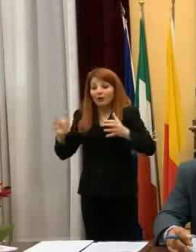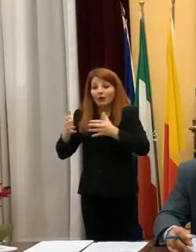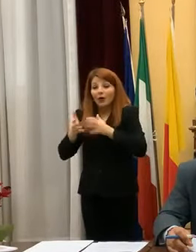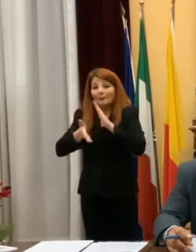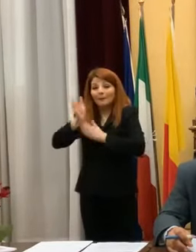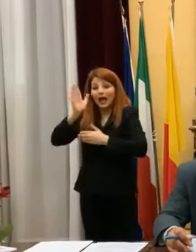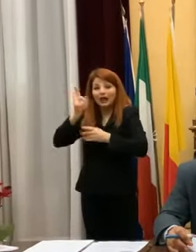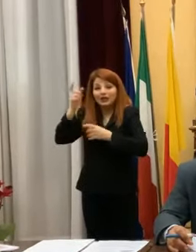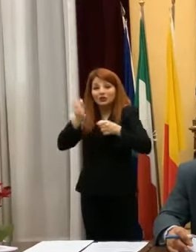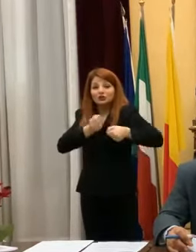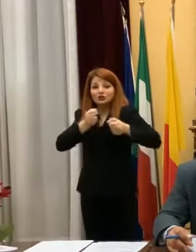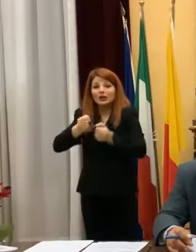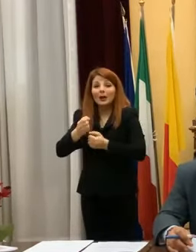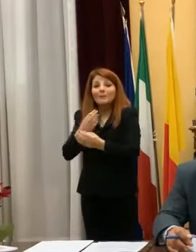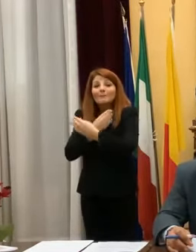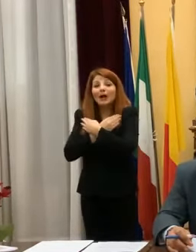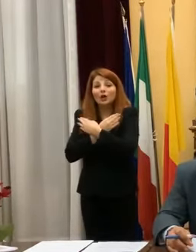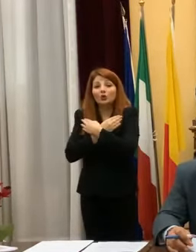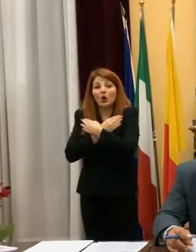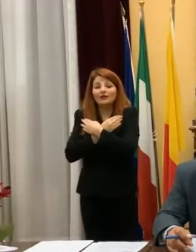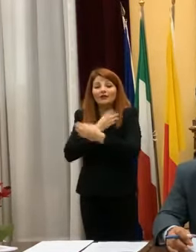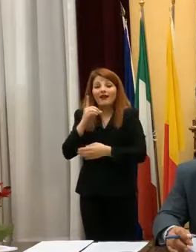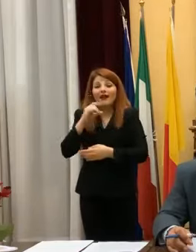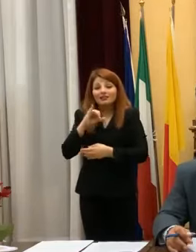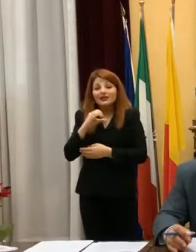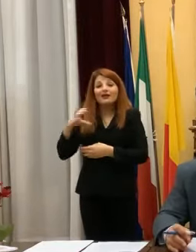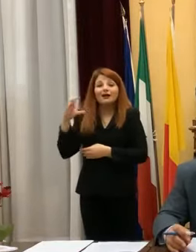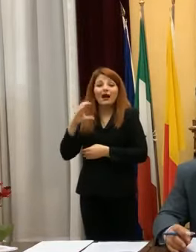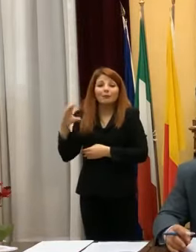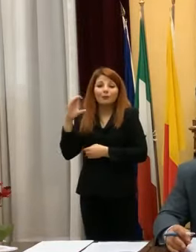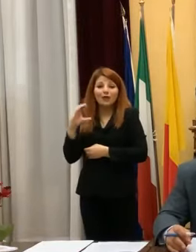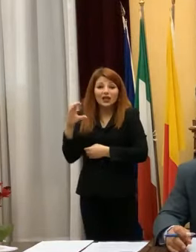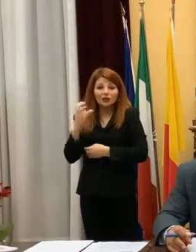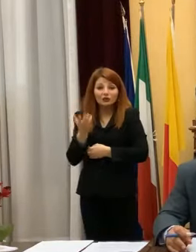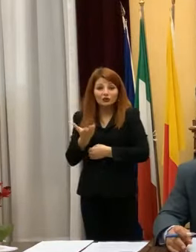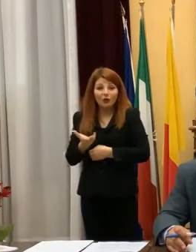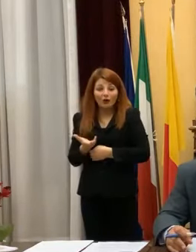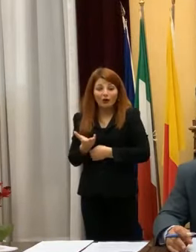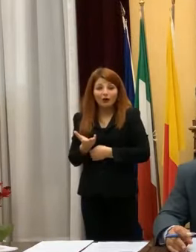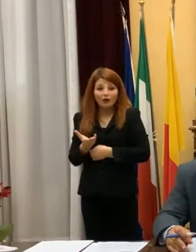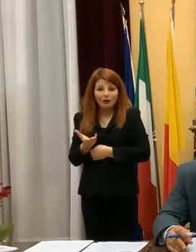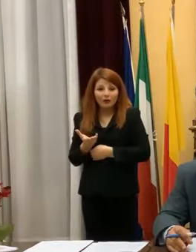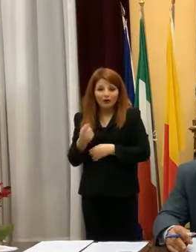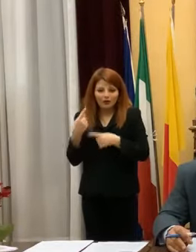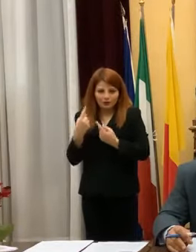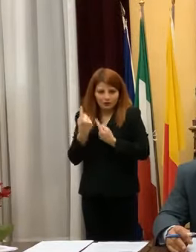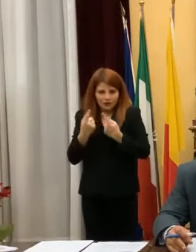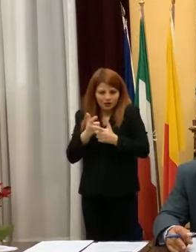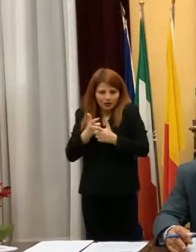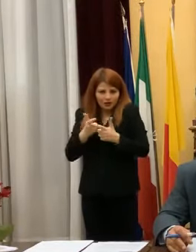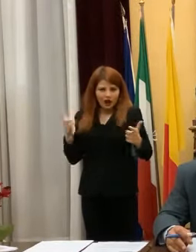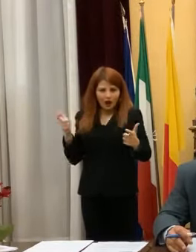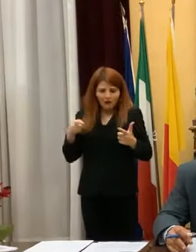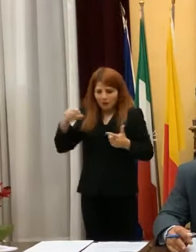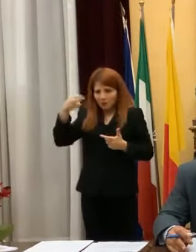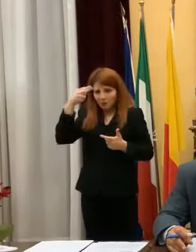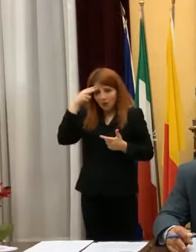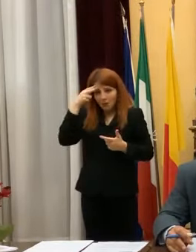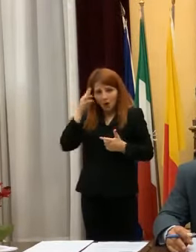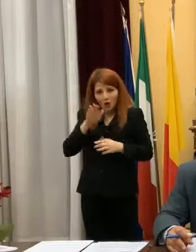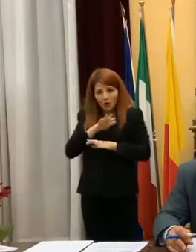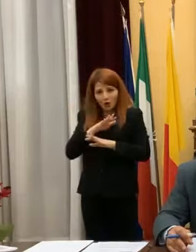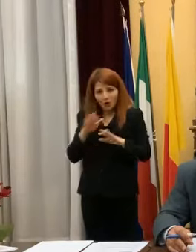di Campiglio. E li ricordiamo sempre non solo per la gravità del fatto in sé, ma per il